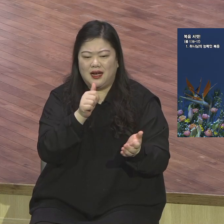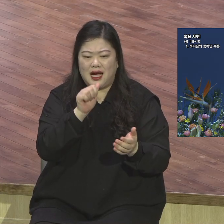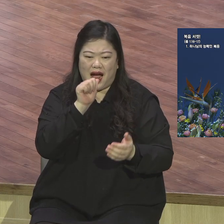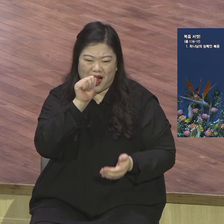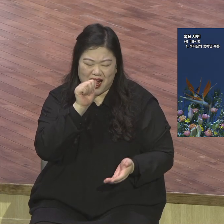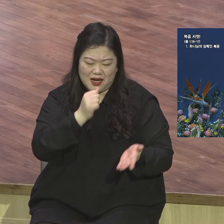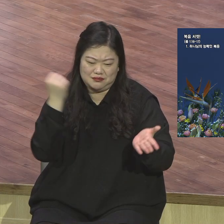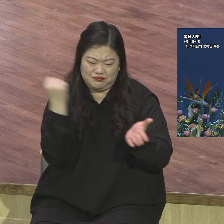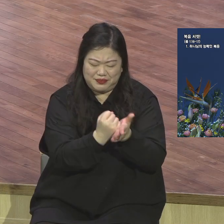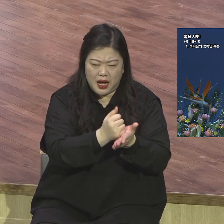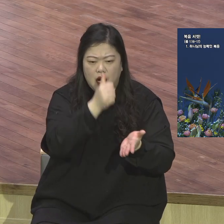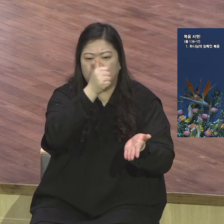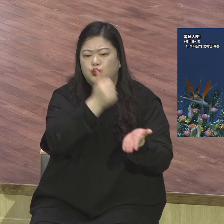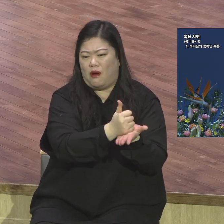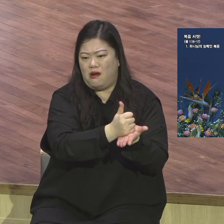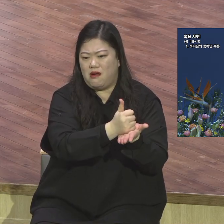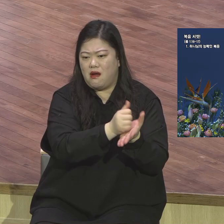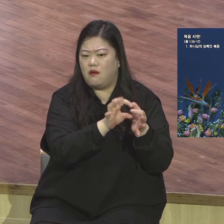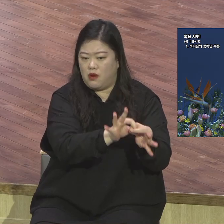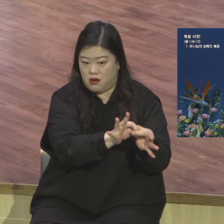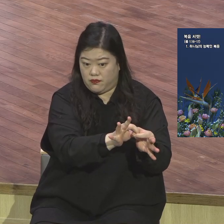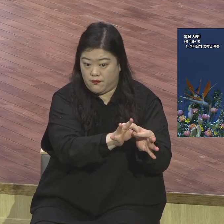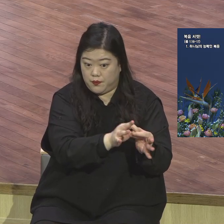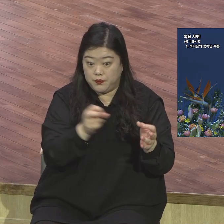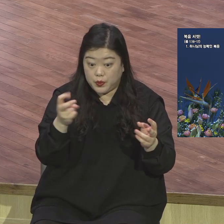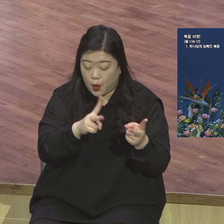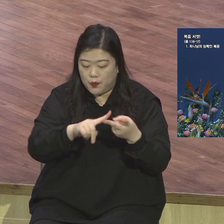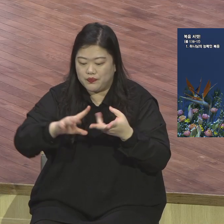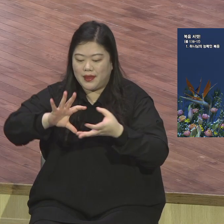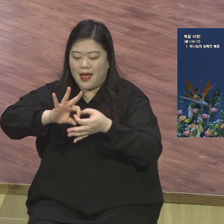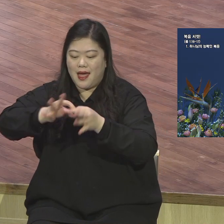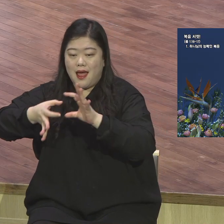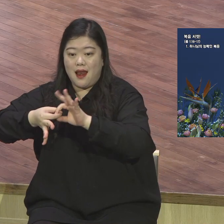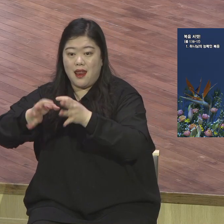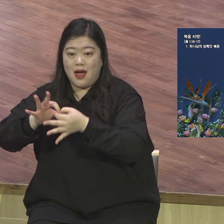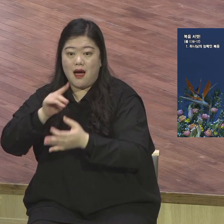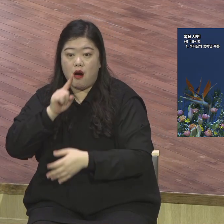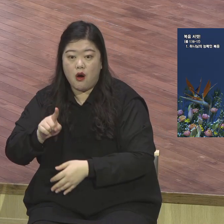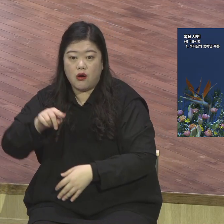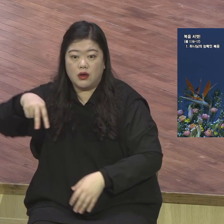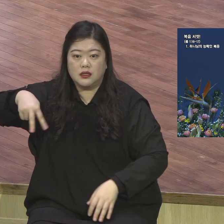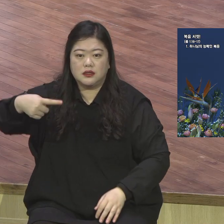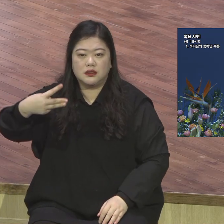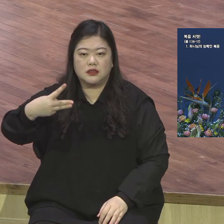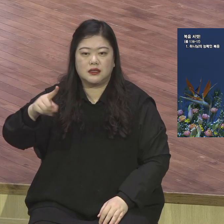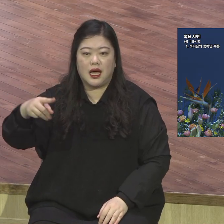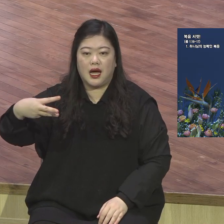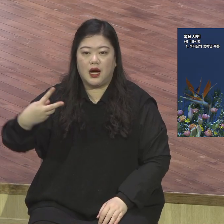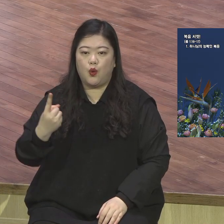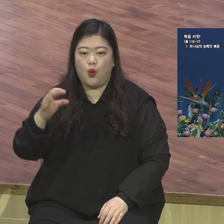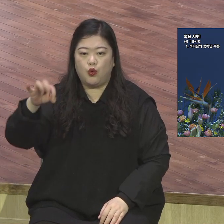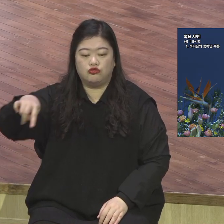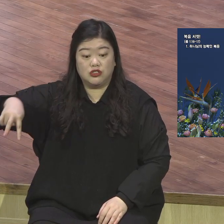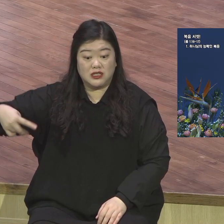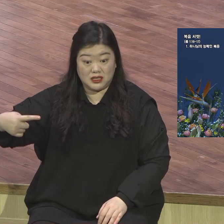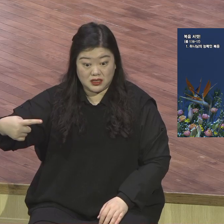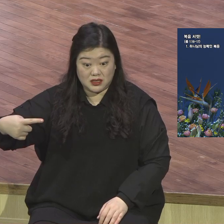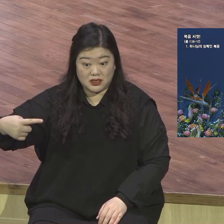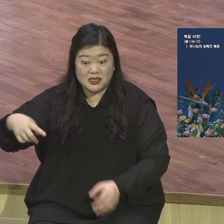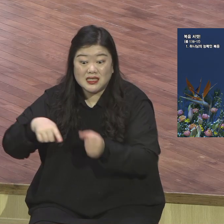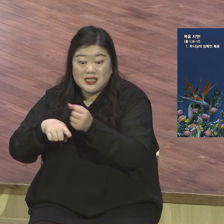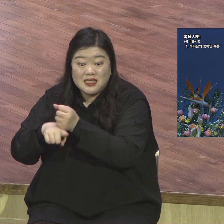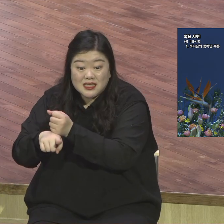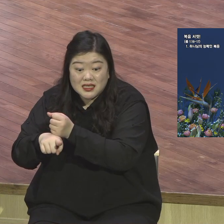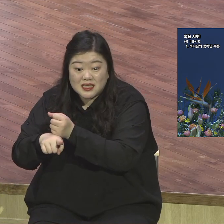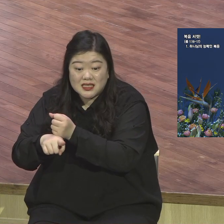말은 이 불행한 나무라는 뜻인데 지금은 뭐요? 십자가 목걸이를 이렇게 아주